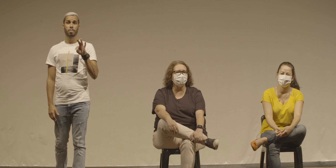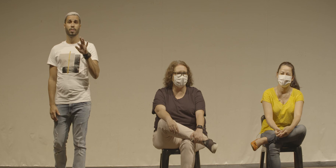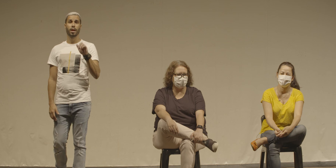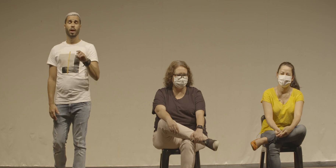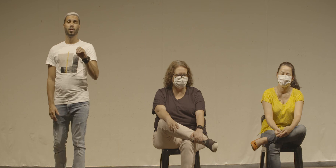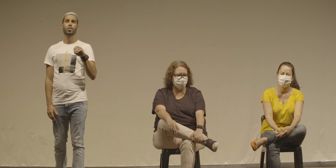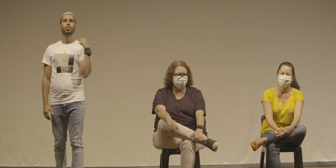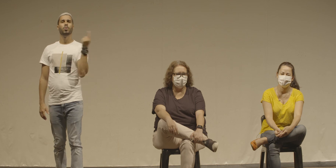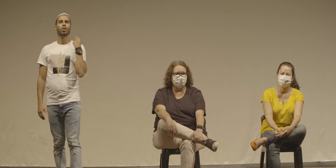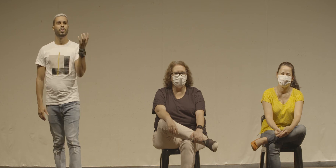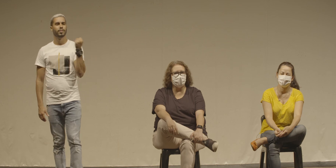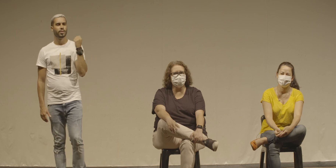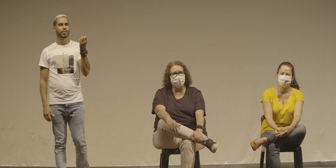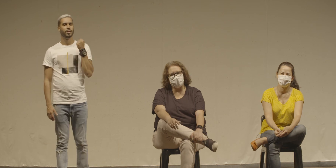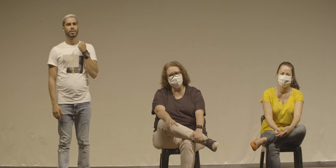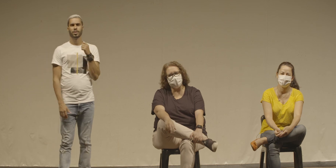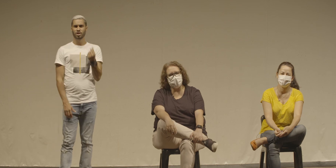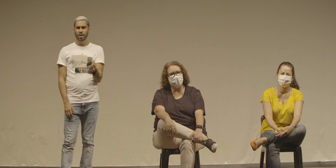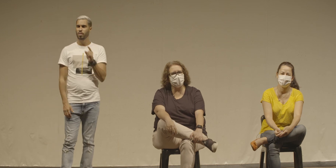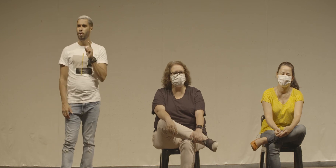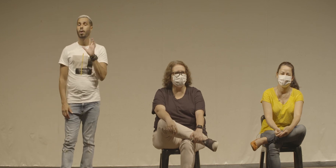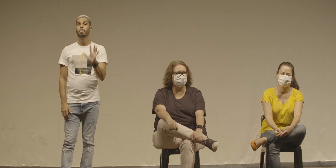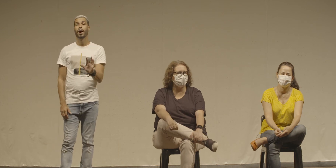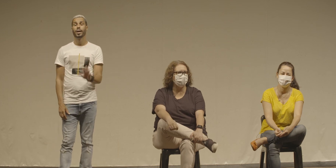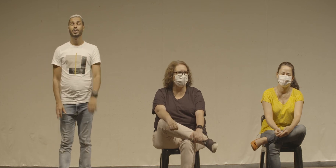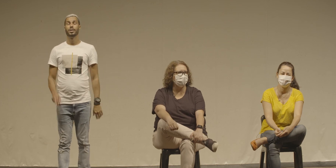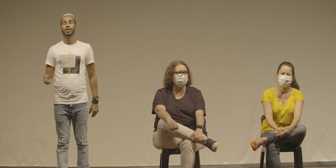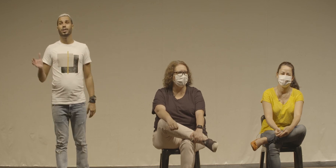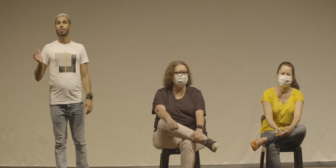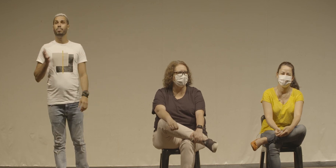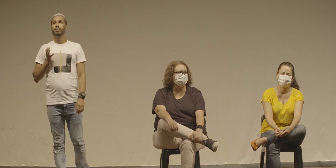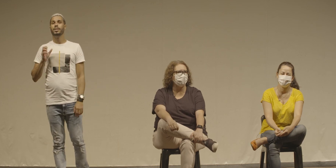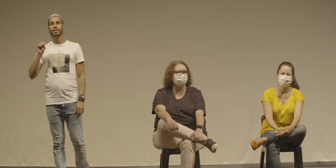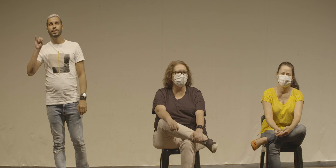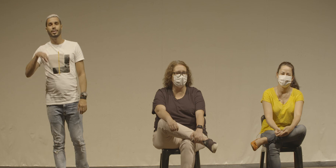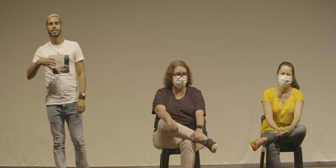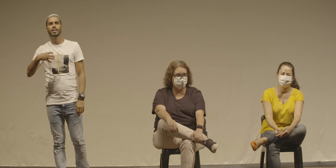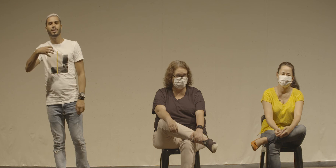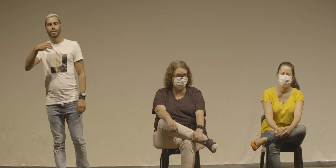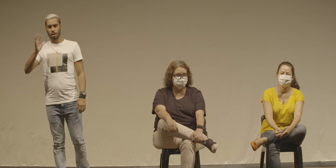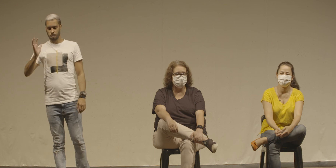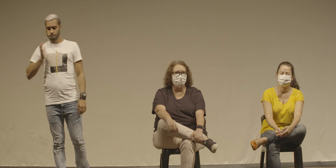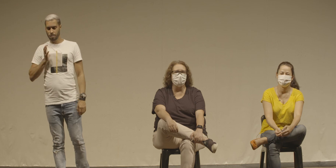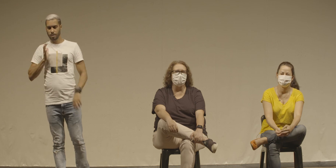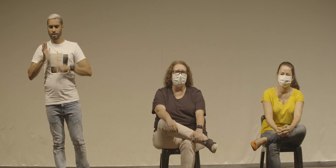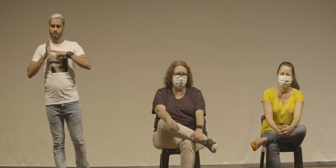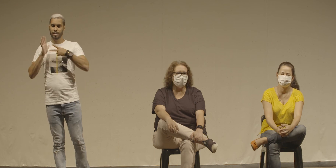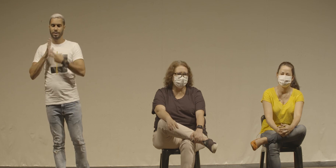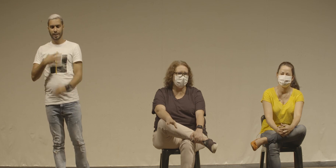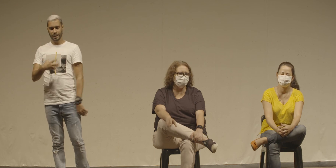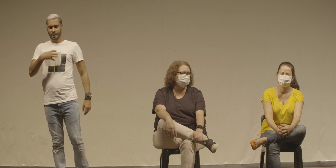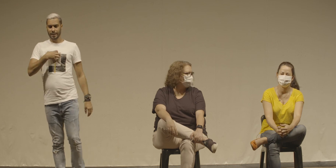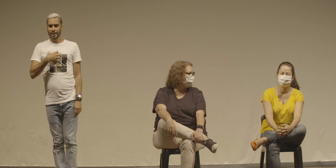existem várias riquezas, né? E eu acho que a riqueza maior é a gente ter o sentimento de dever cumprido, e